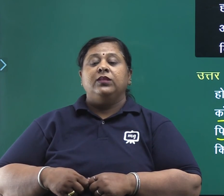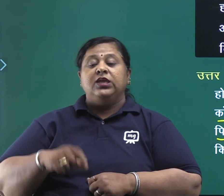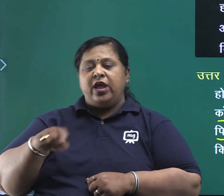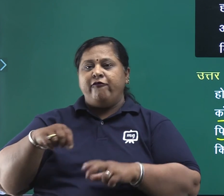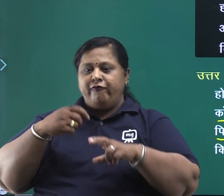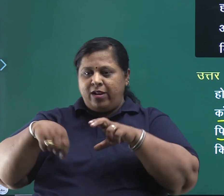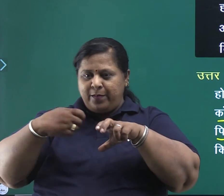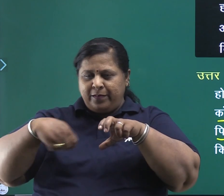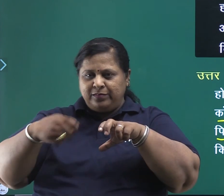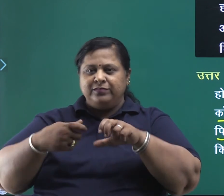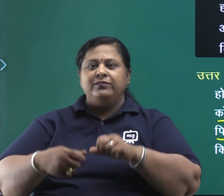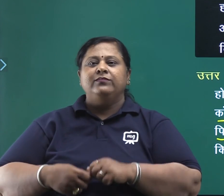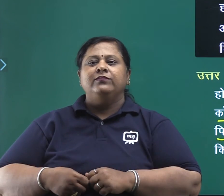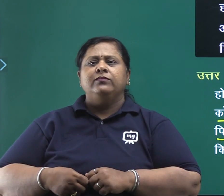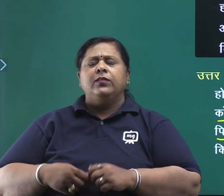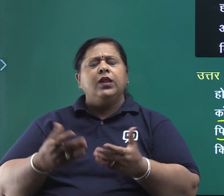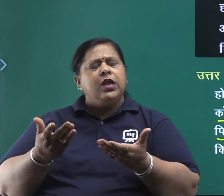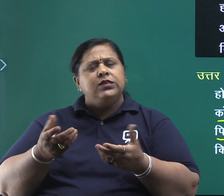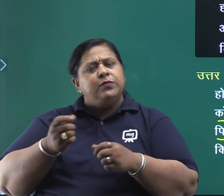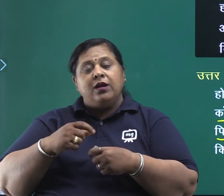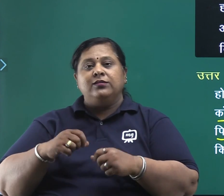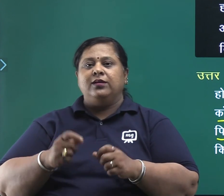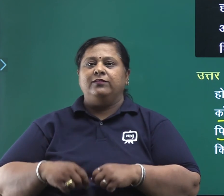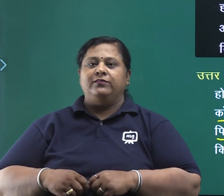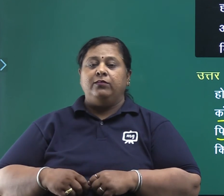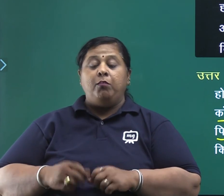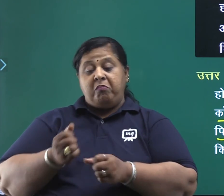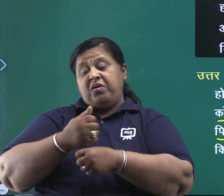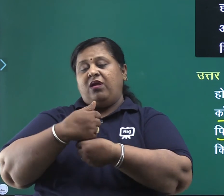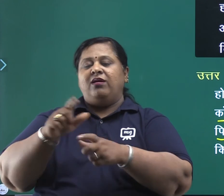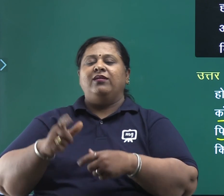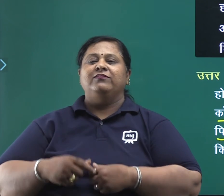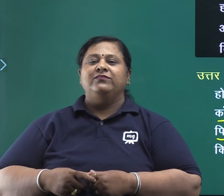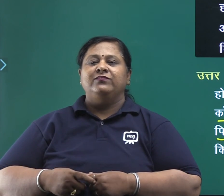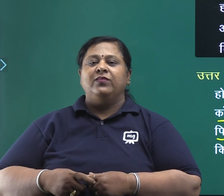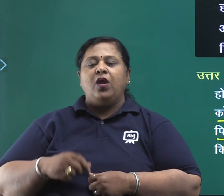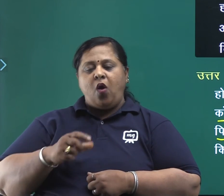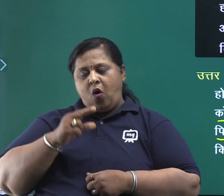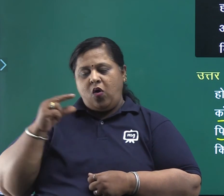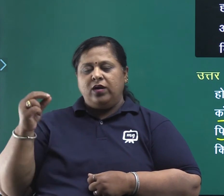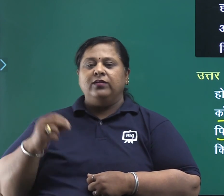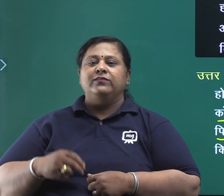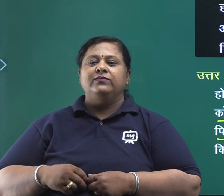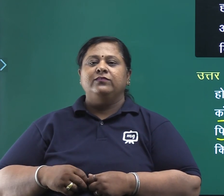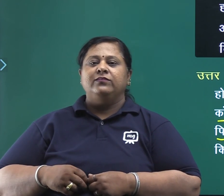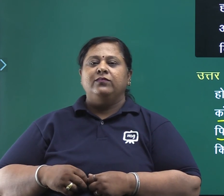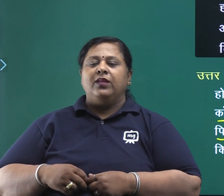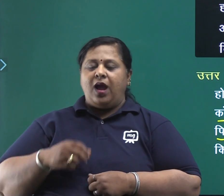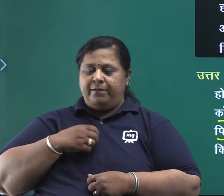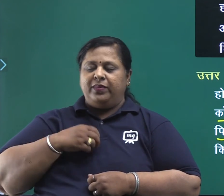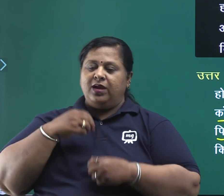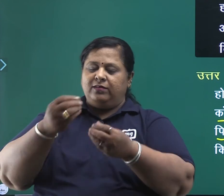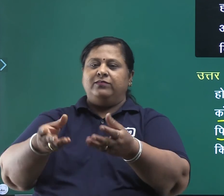यह फिल्म किस प्रकार से बनाई गई और हम